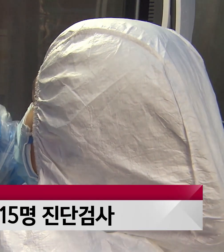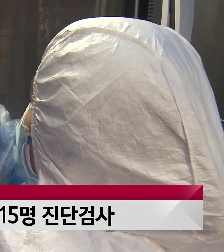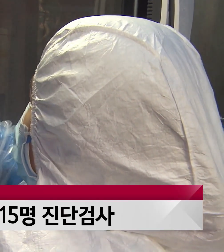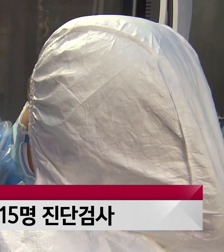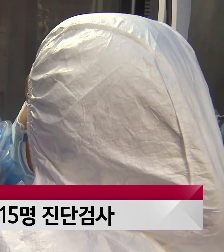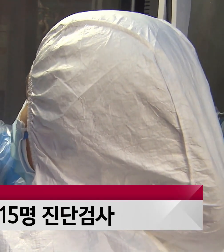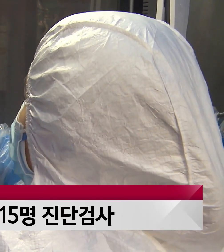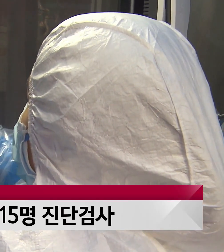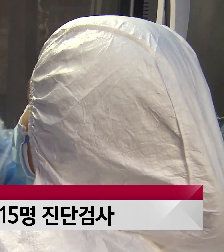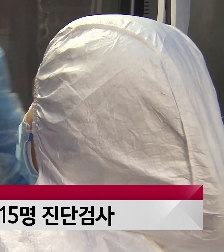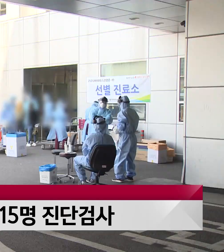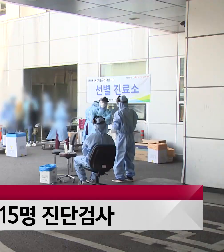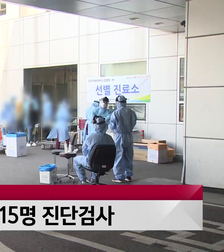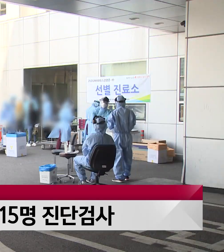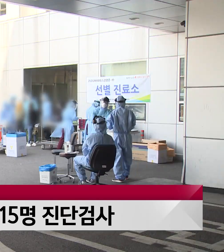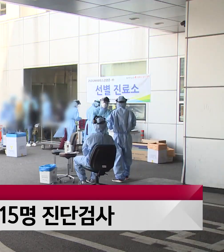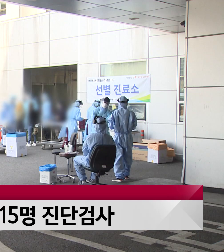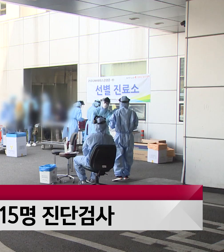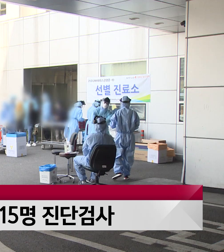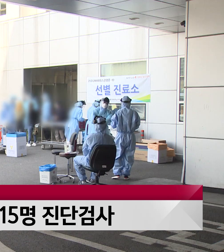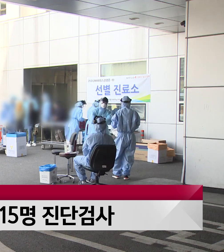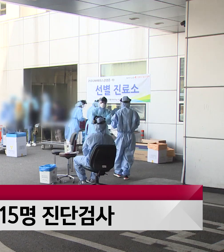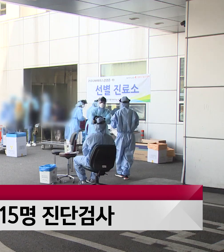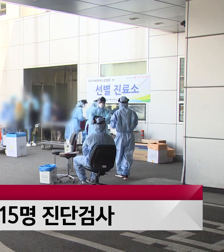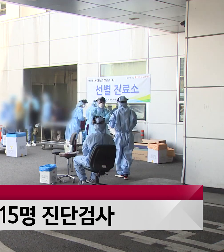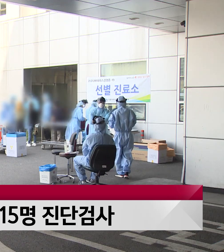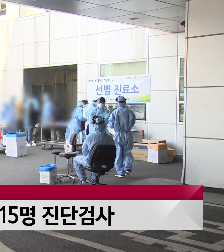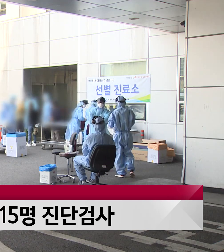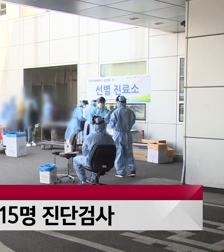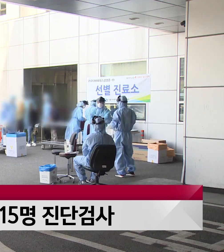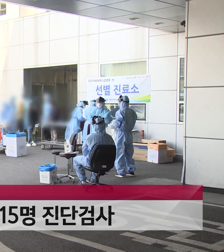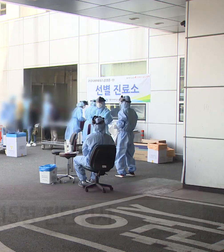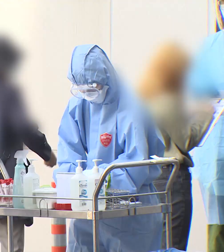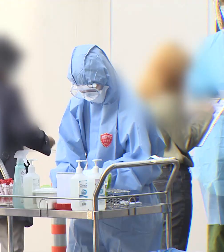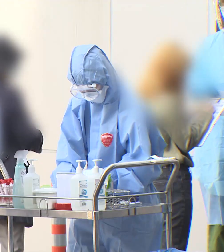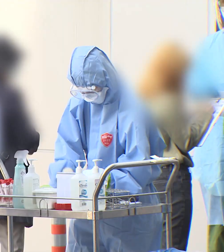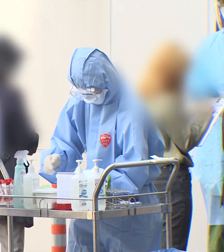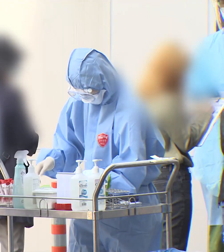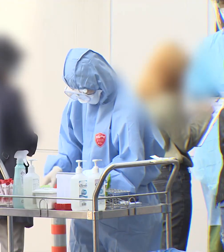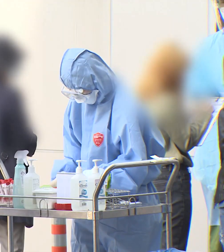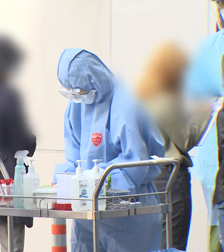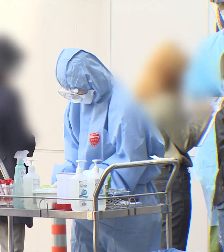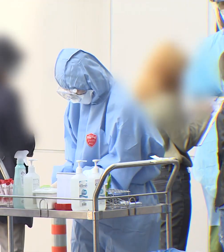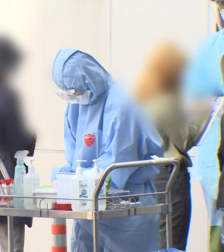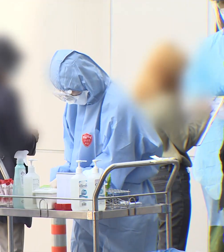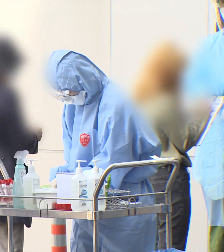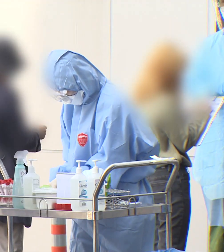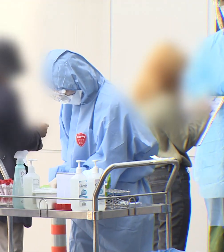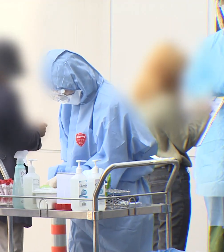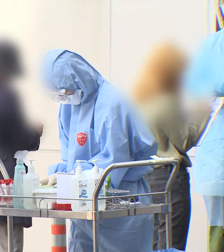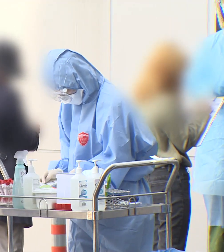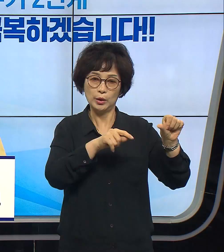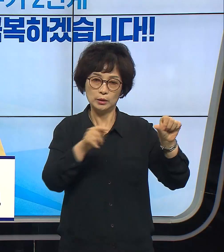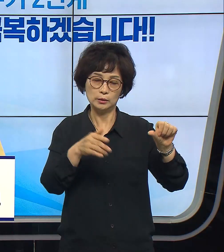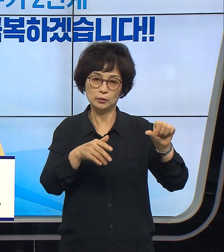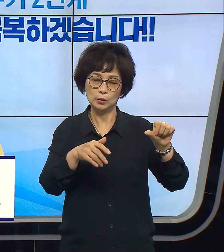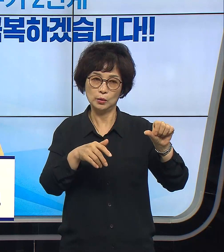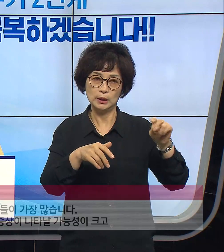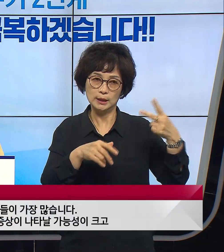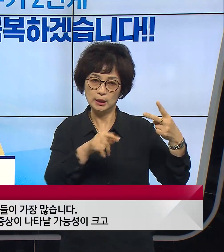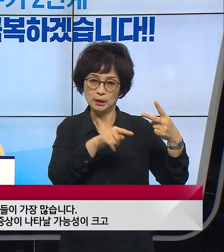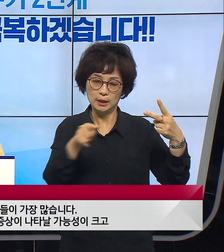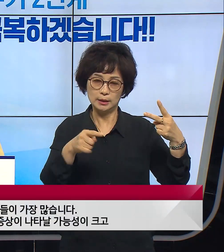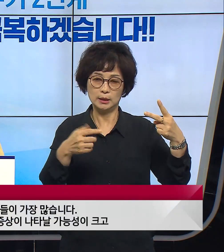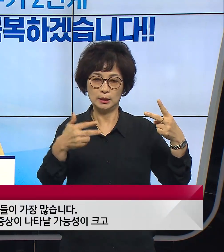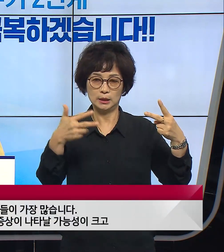명뿐입니다. 800명 이상이 검사를 받지 않은 만큼 급속한 지역 내 감염 확산이 염려되는 상황. 2일에서